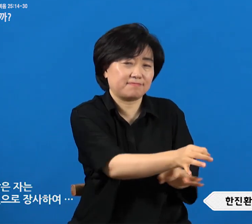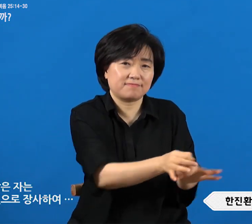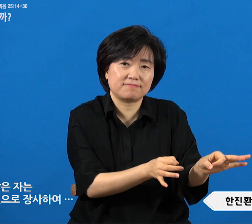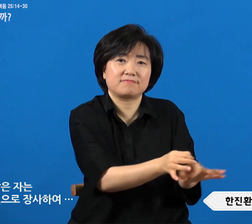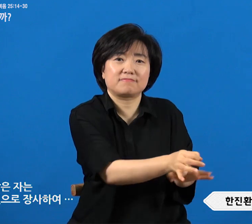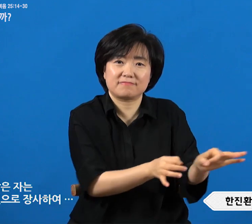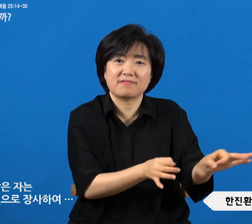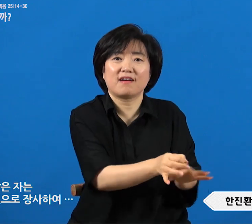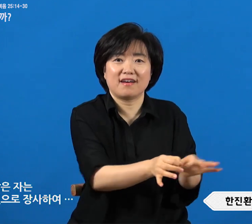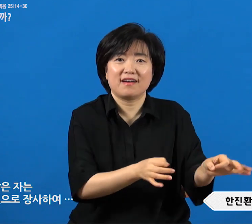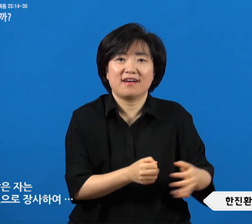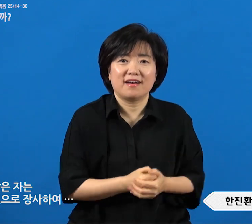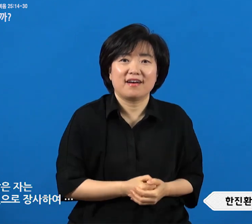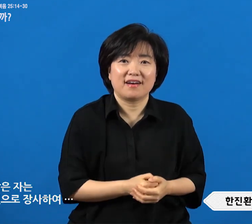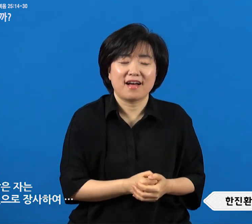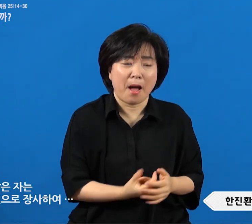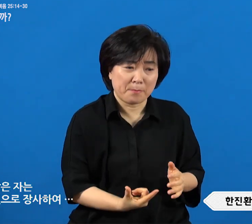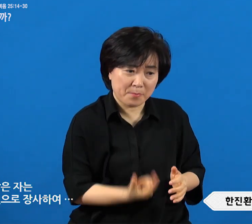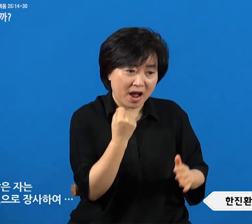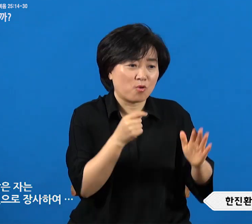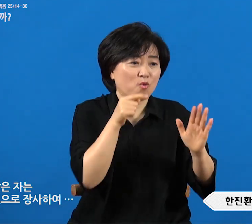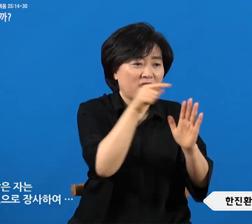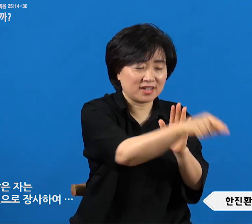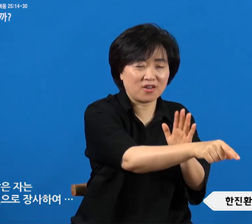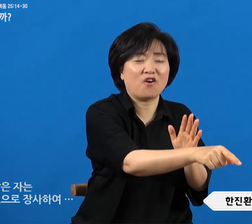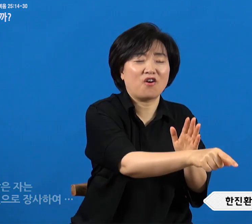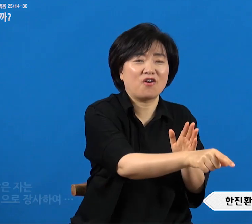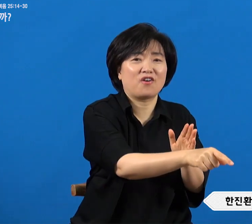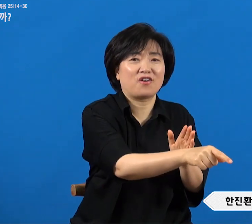장사하여 했습니다. 바로 가서,